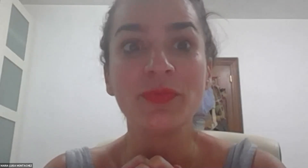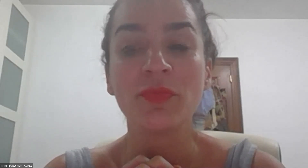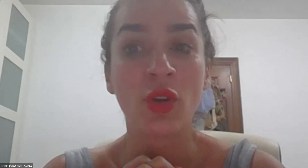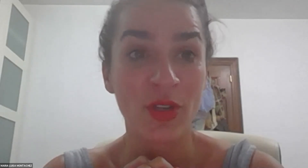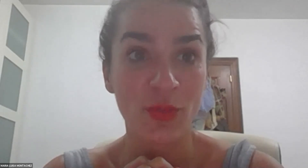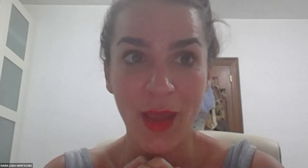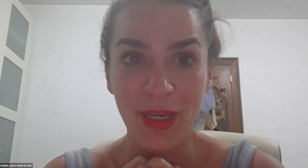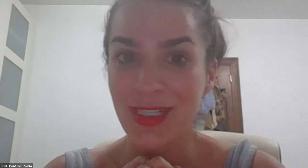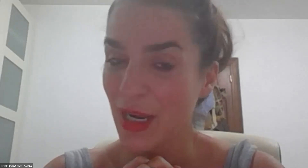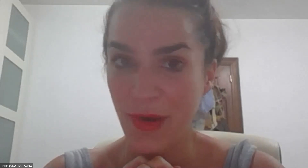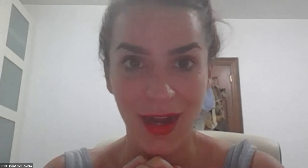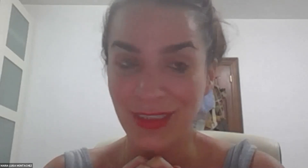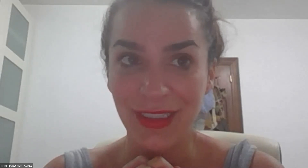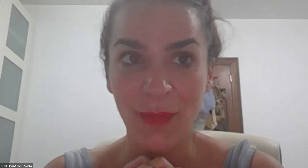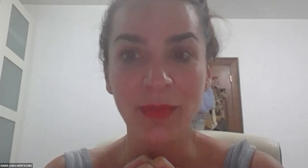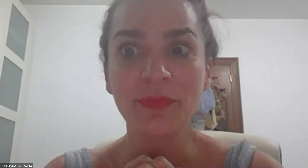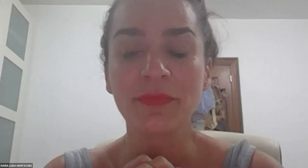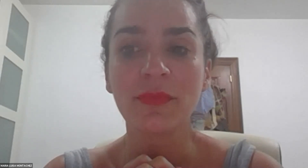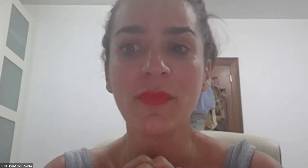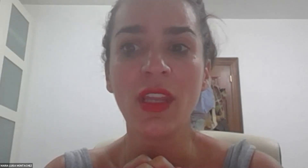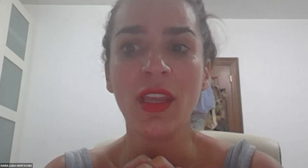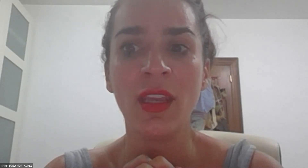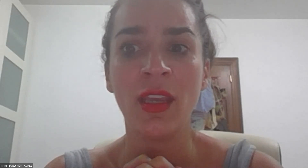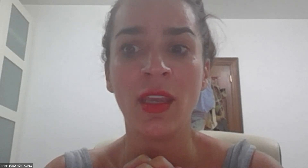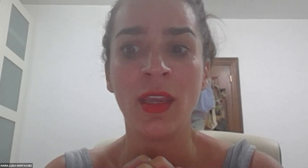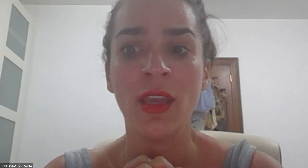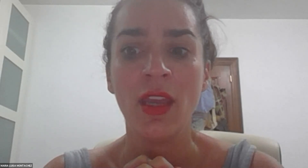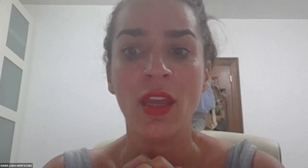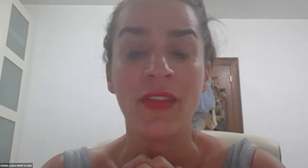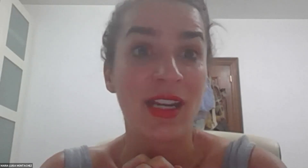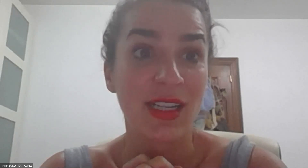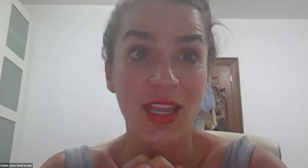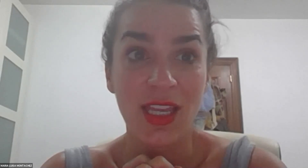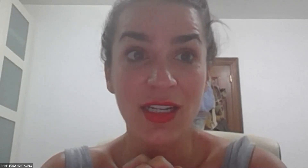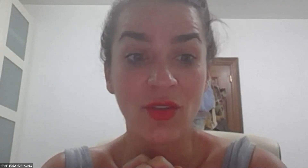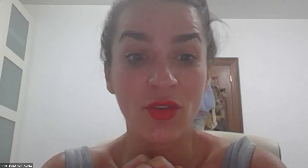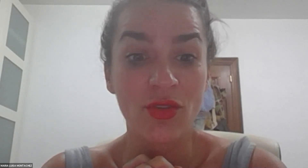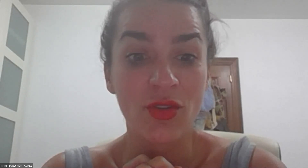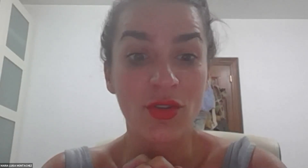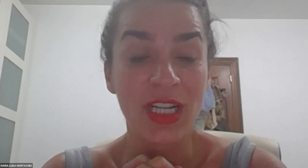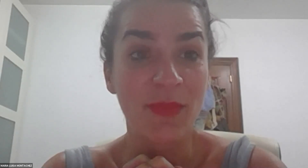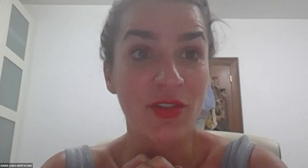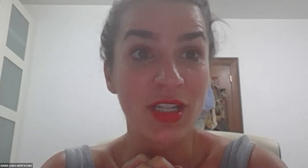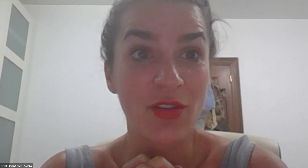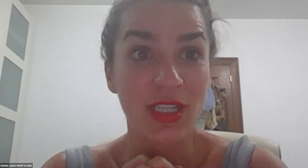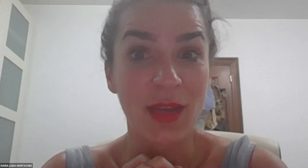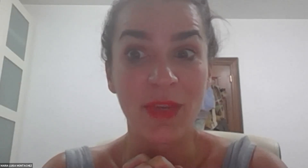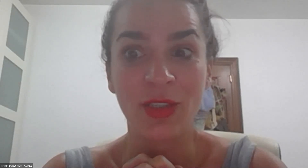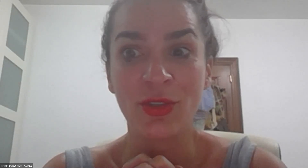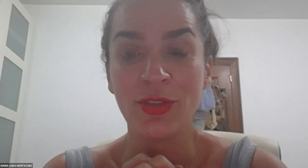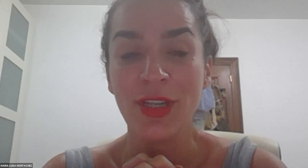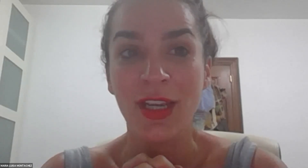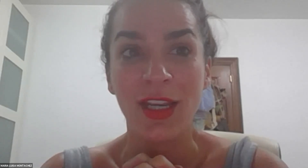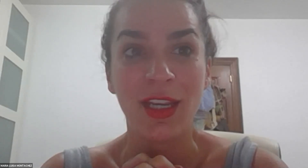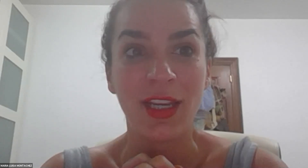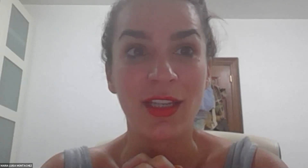de todo, por lo menos para mí y sé que para Natalia también, dar las gracias a todas las personas que nos están